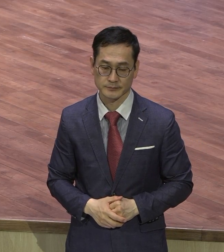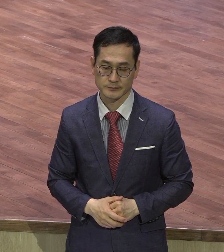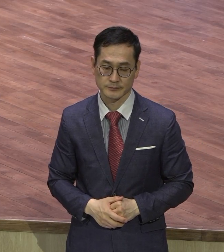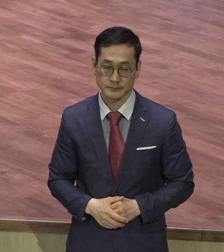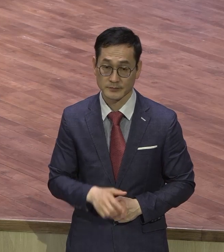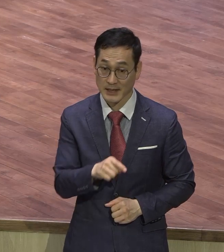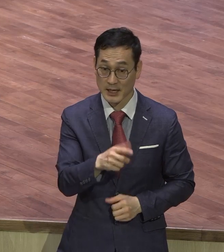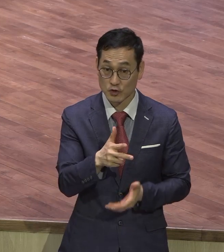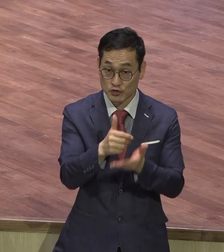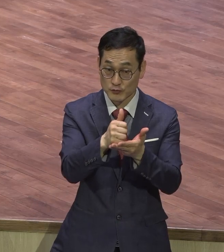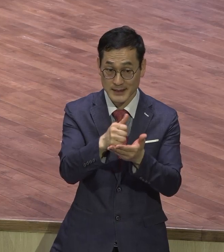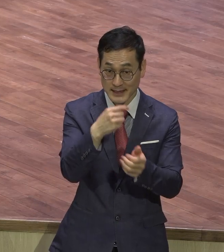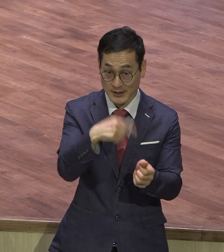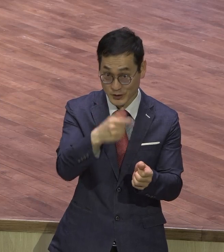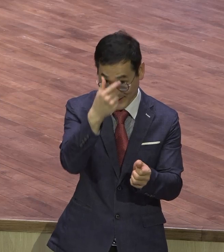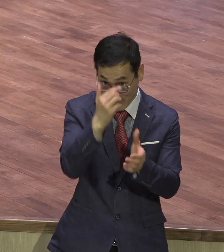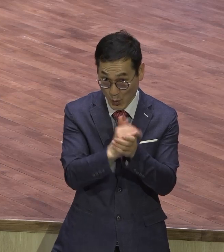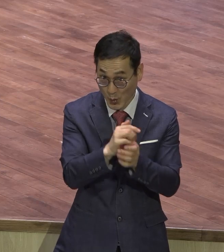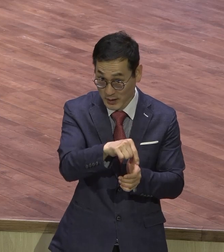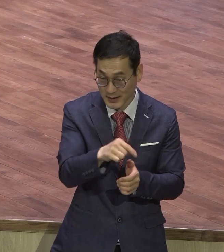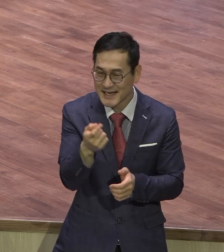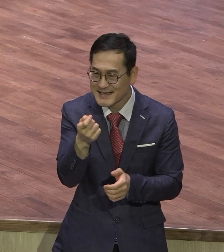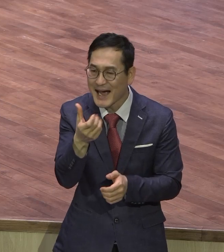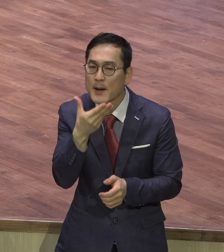작은 복음이라 그래요. 작은 복음.